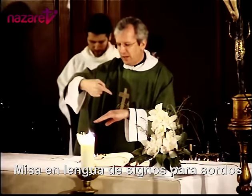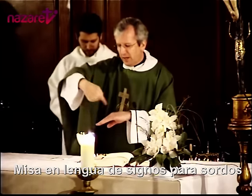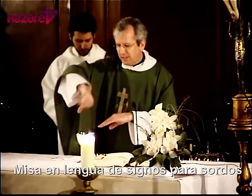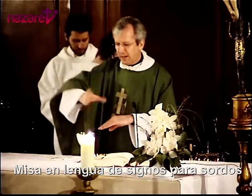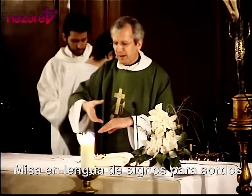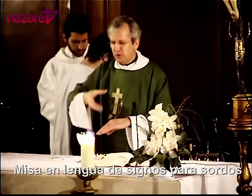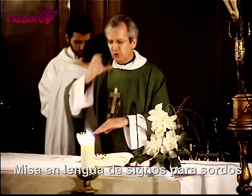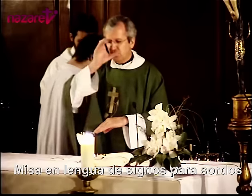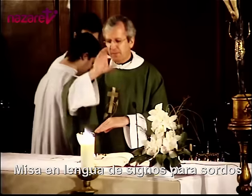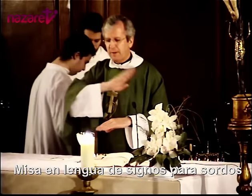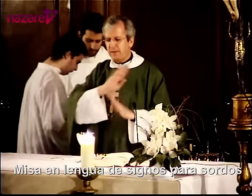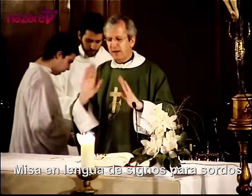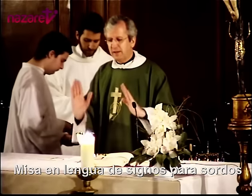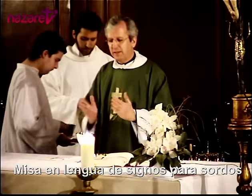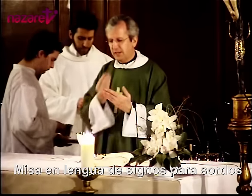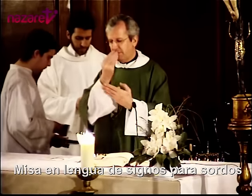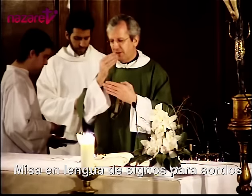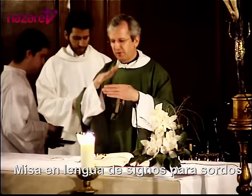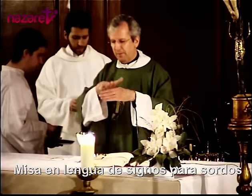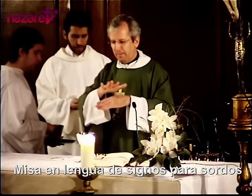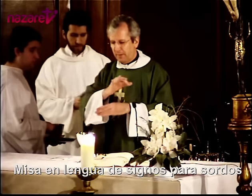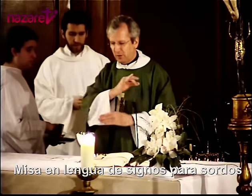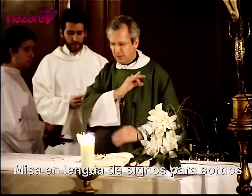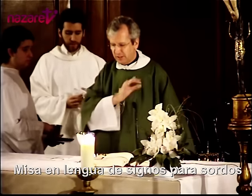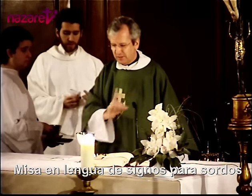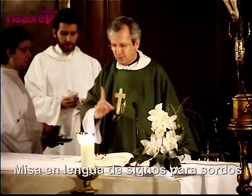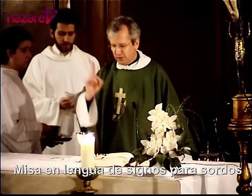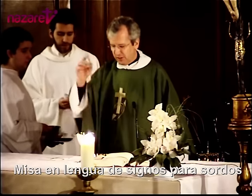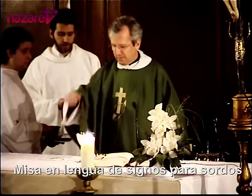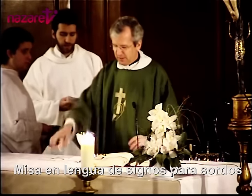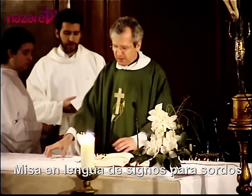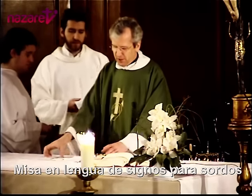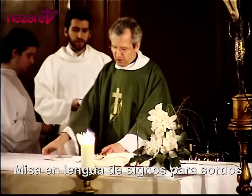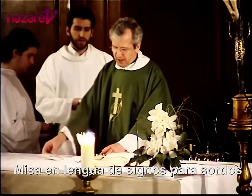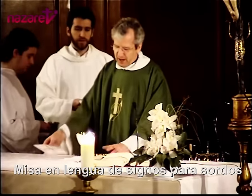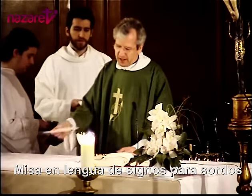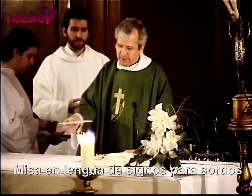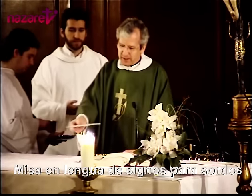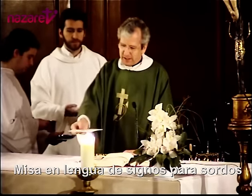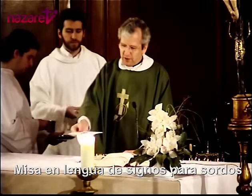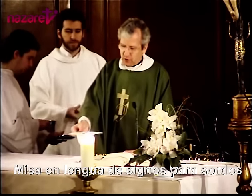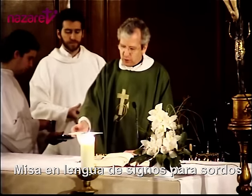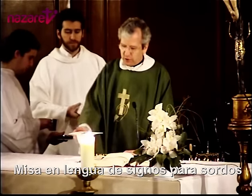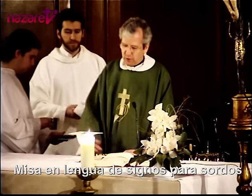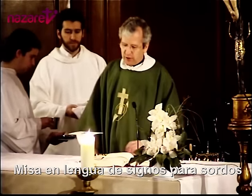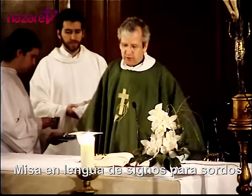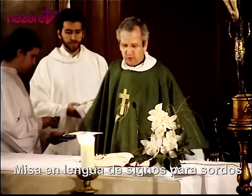Él sea para nosotros bebida de salvación. Bendito seas por siempre, Señor. Acepta, Señor, nuestro corazón